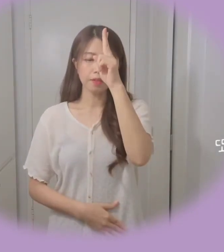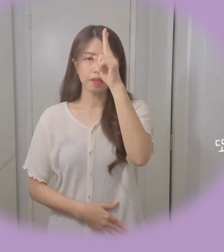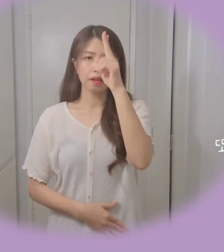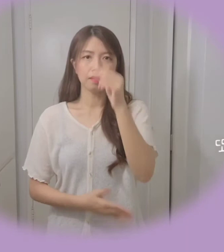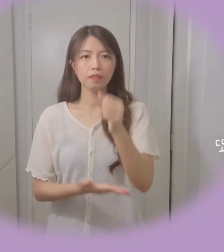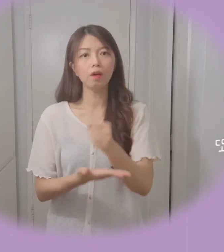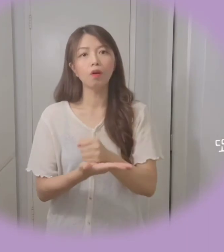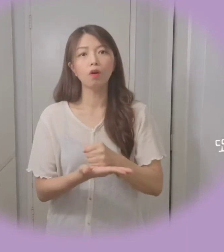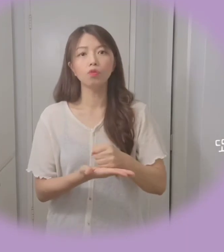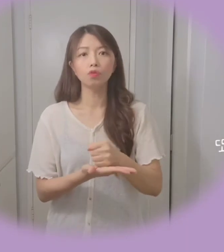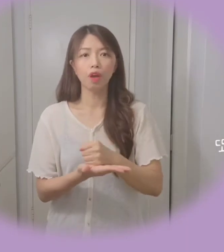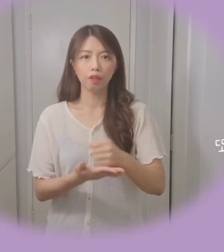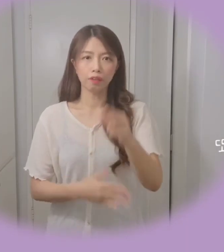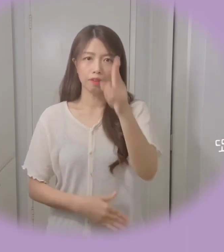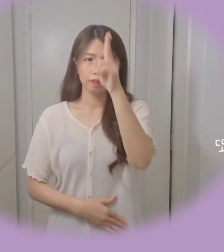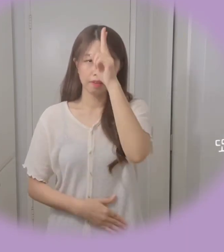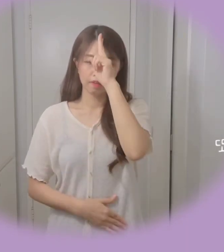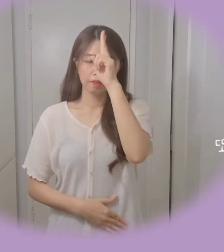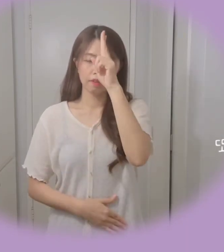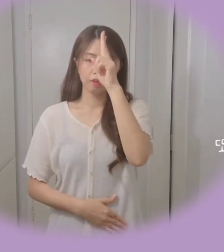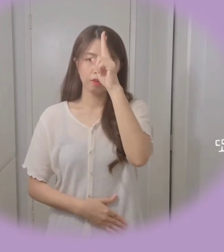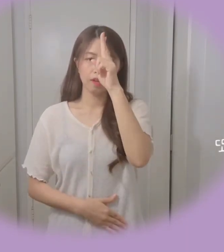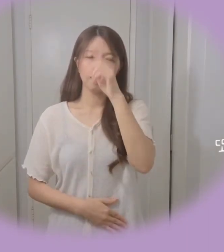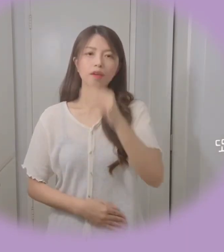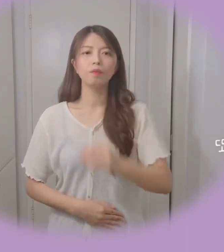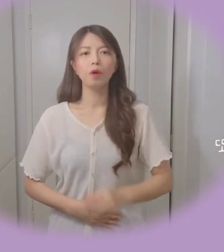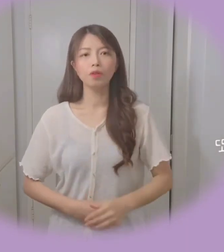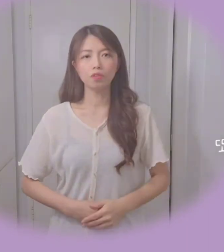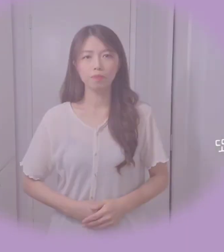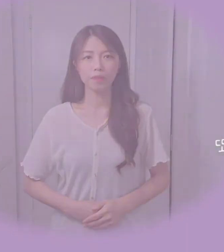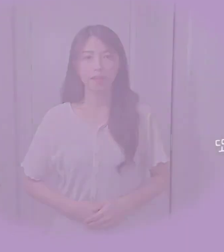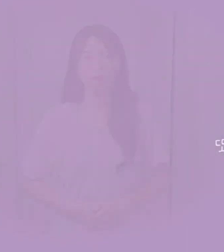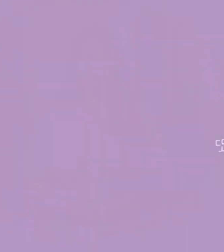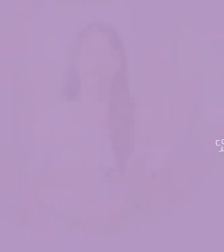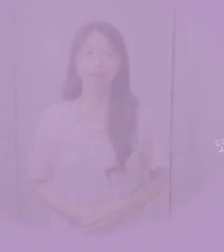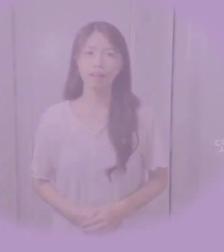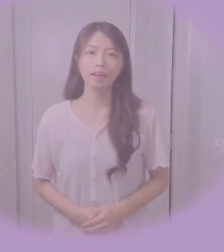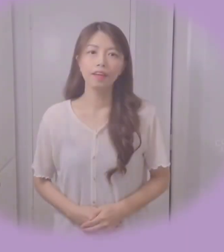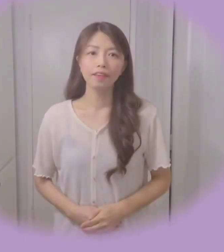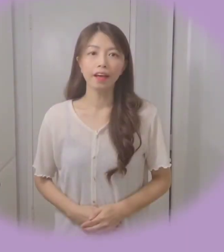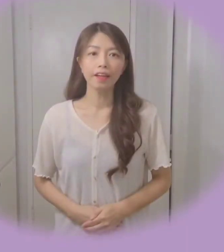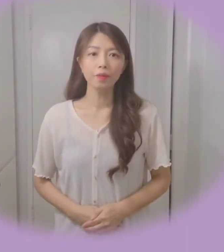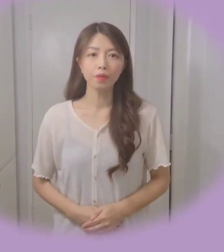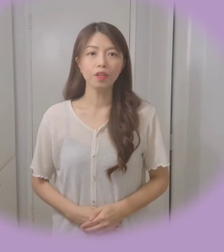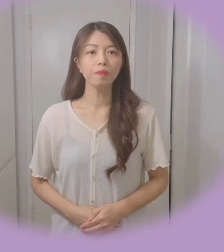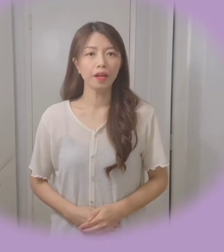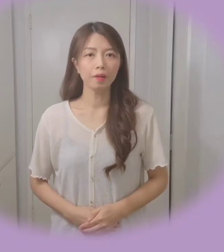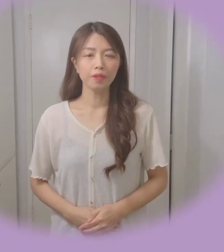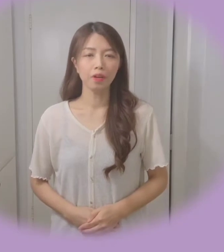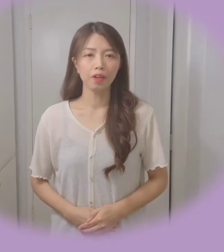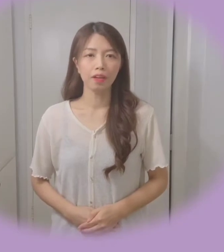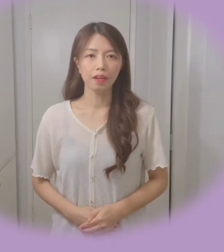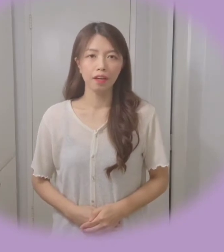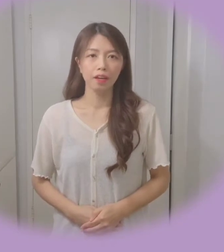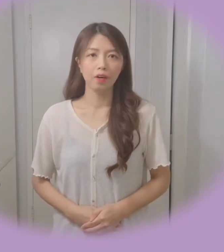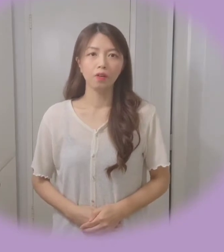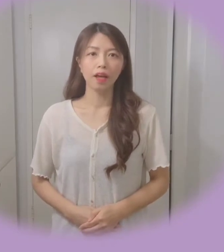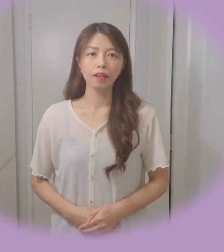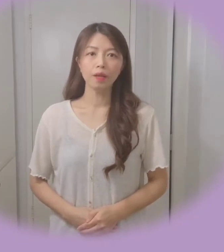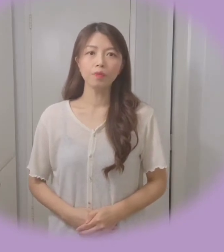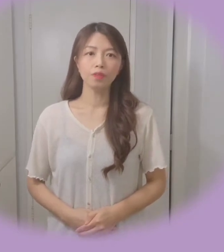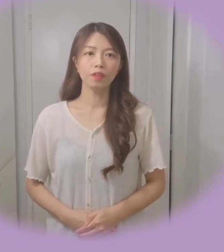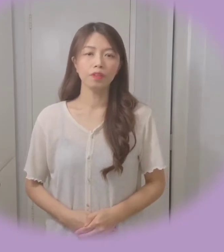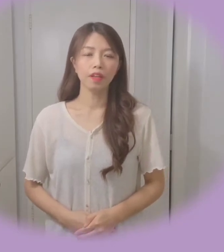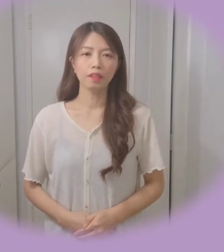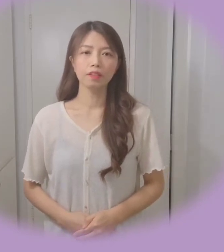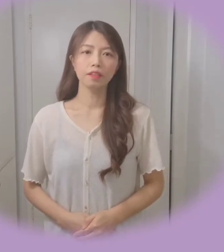맞다는 뜻입니다. 그래서 우연 이렇게 표현해 주시면 돼요. 낮게 부는 바람결이,